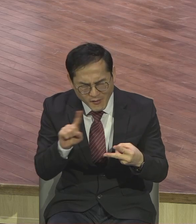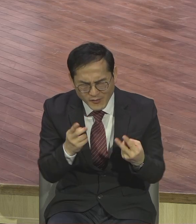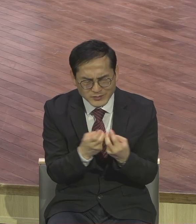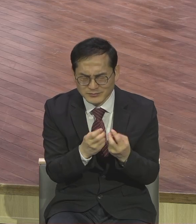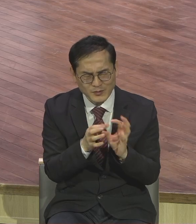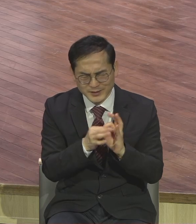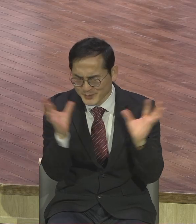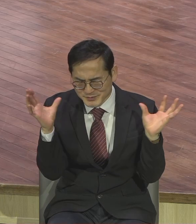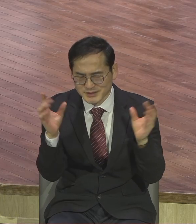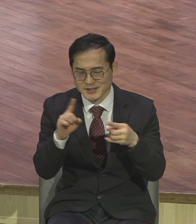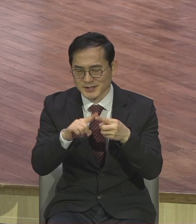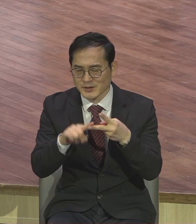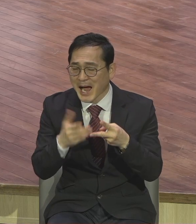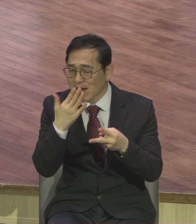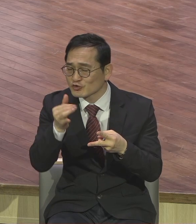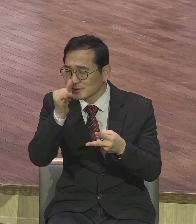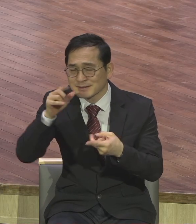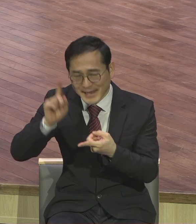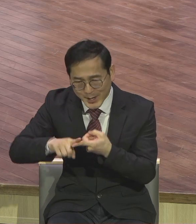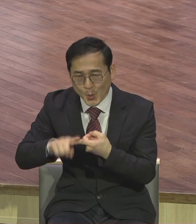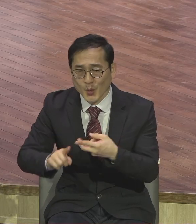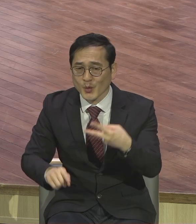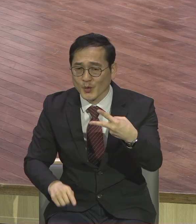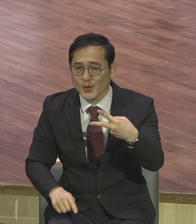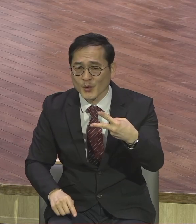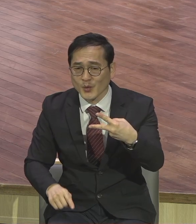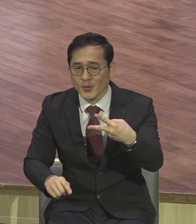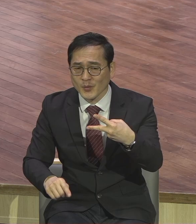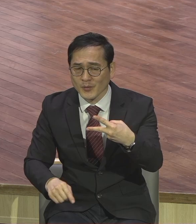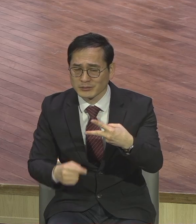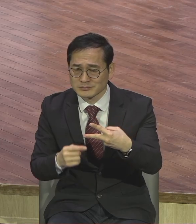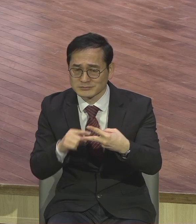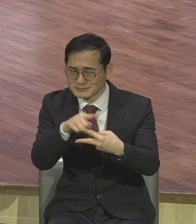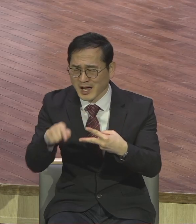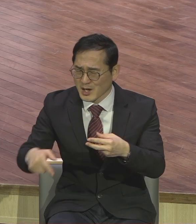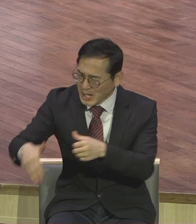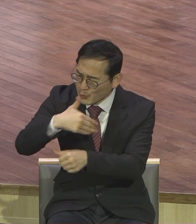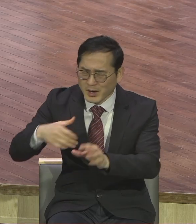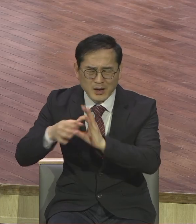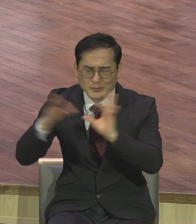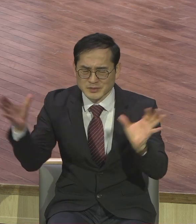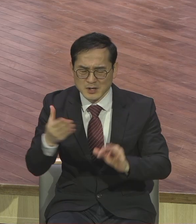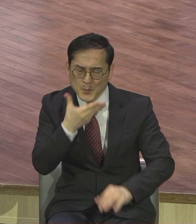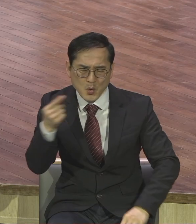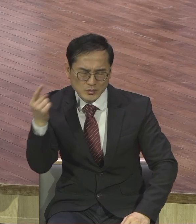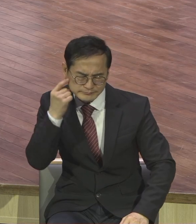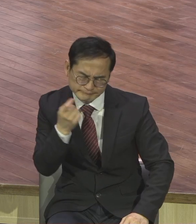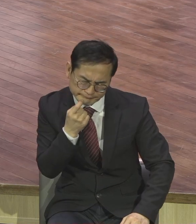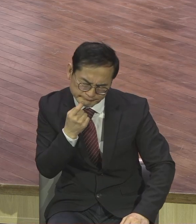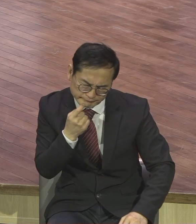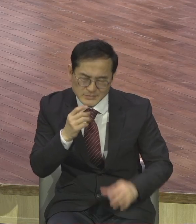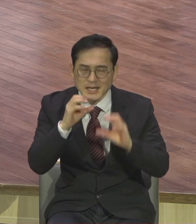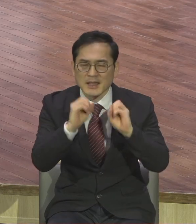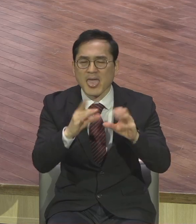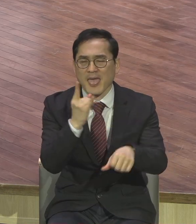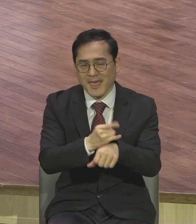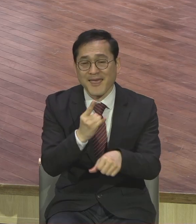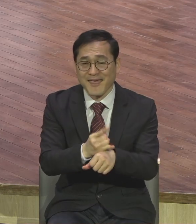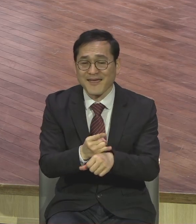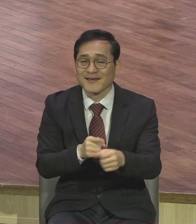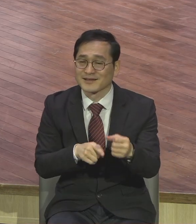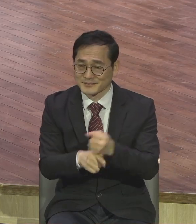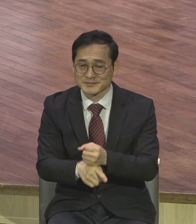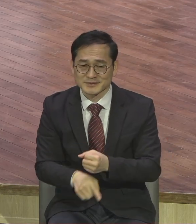모든 것을 다 동원해서 나는 복음을 증거하겠다. 사도행전 20장 24절에 보면 자신은 복음을